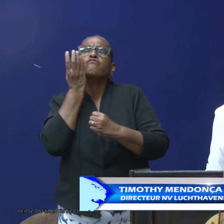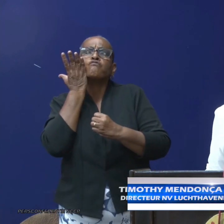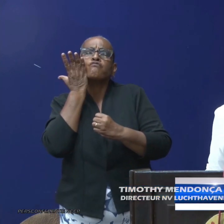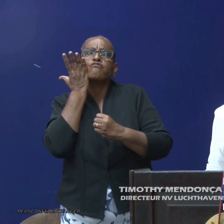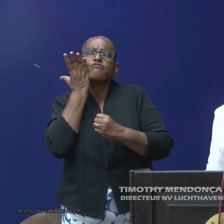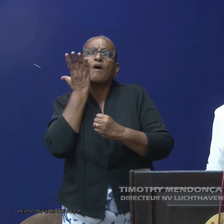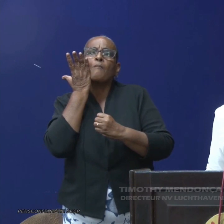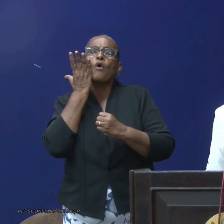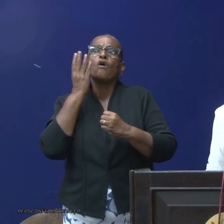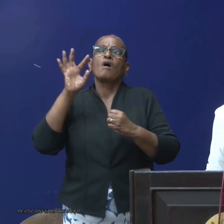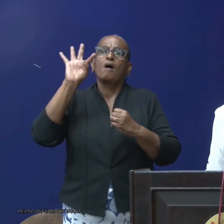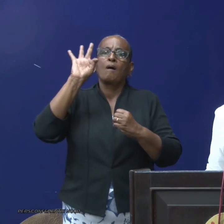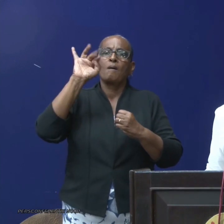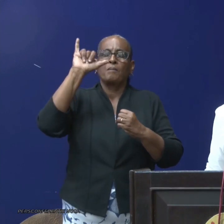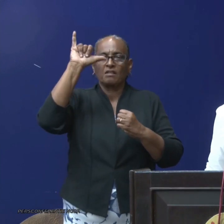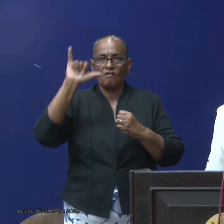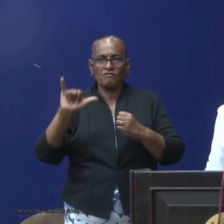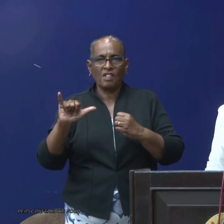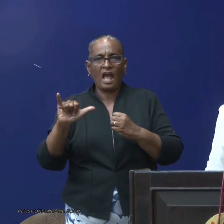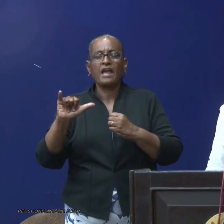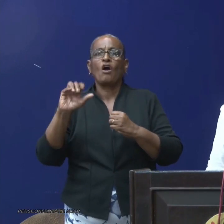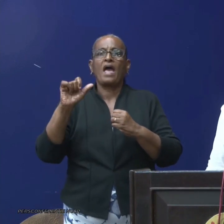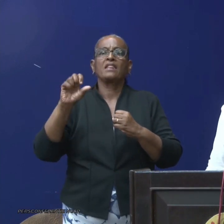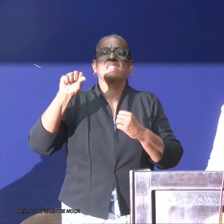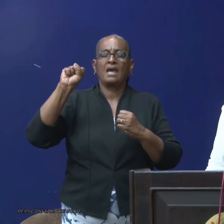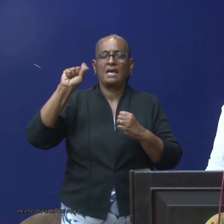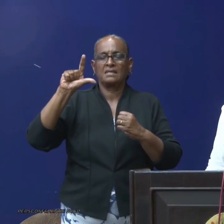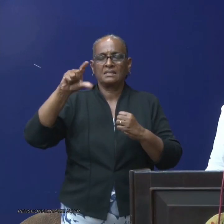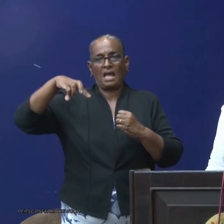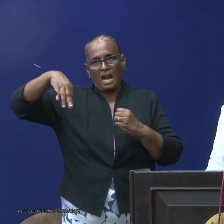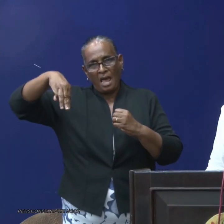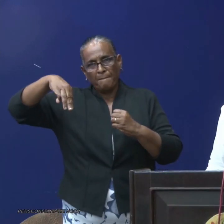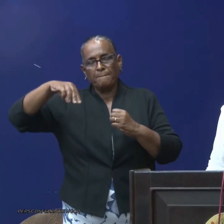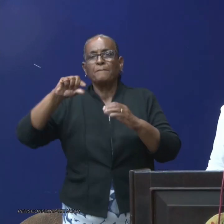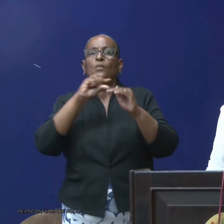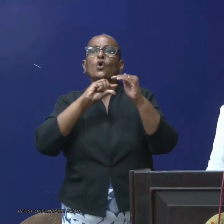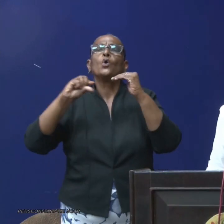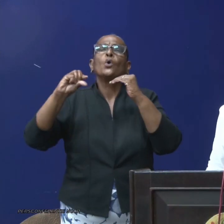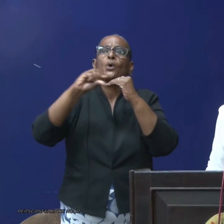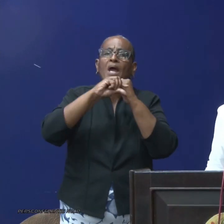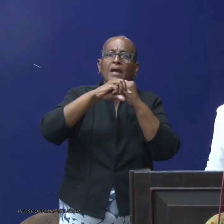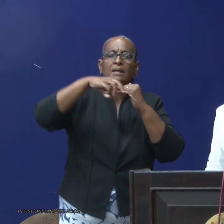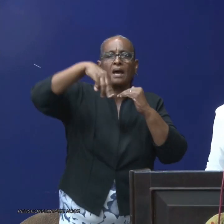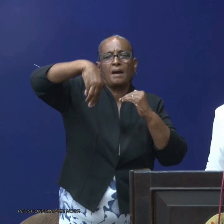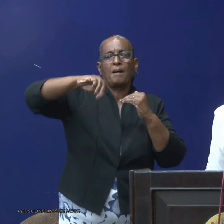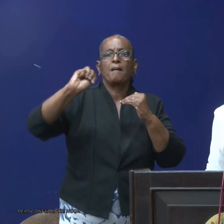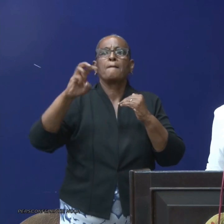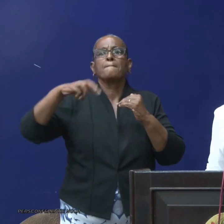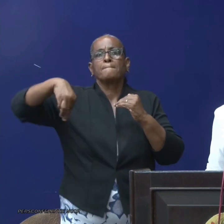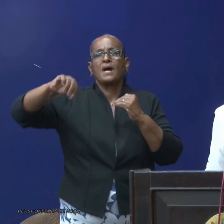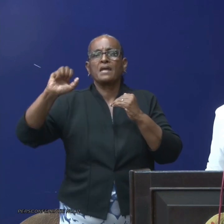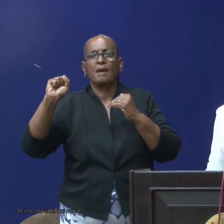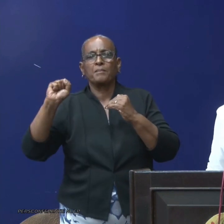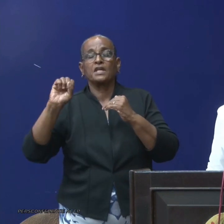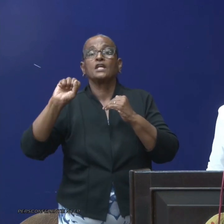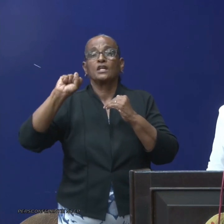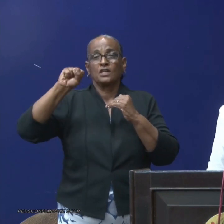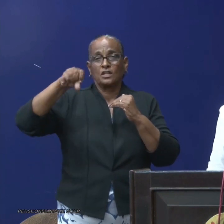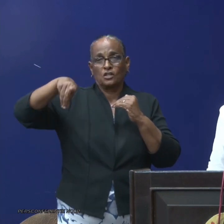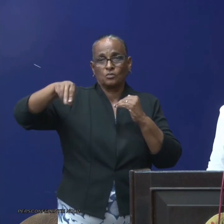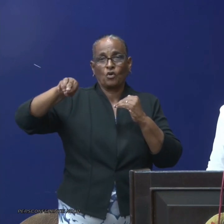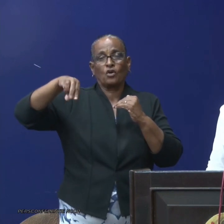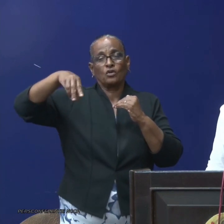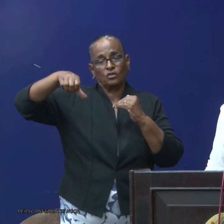met FlyAlways en SLM die naar Guyana en naar Miami, naar Port of Spain en naar Curaçao